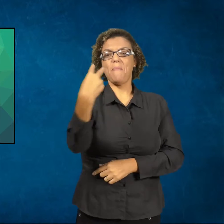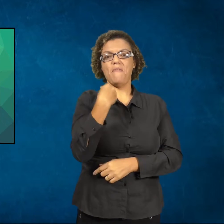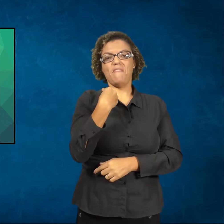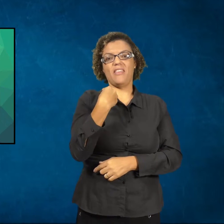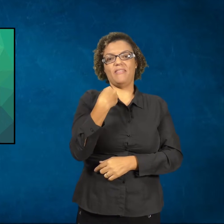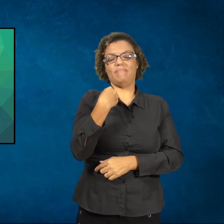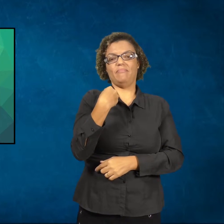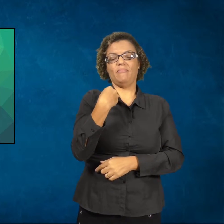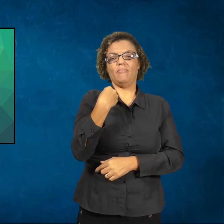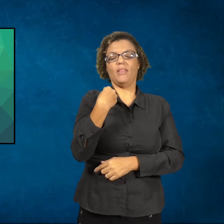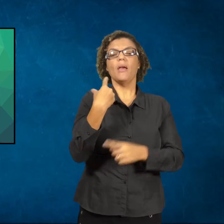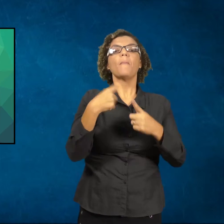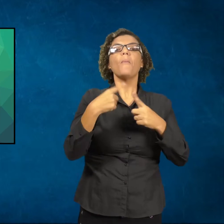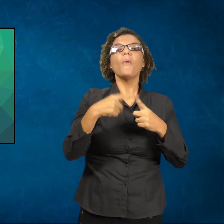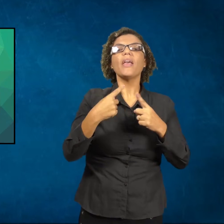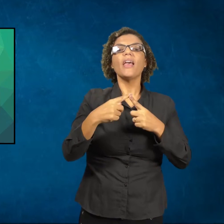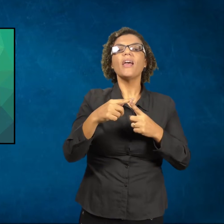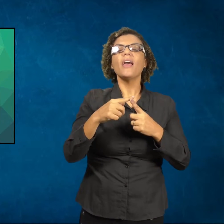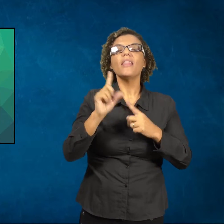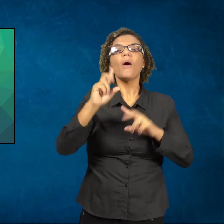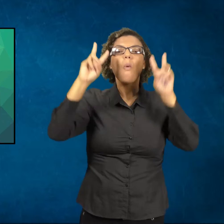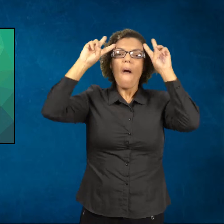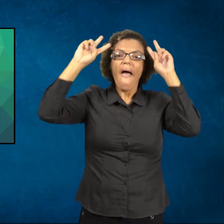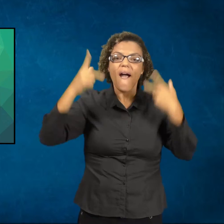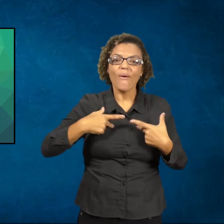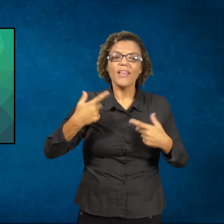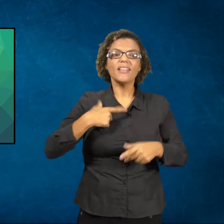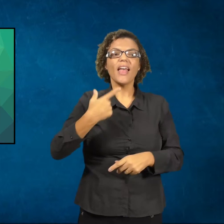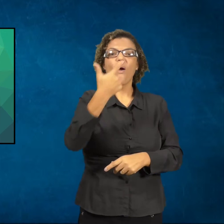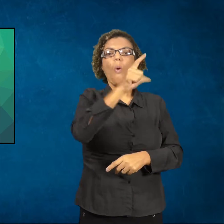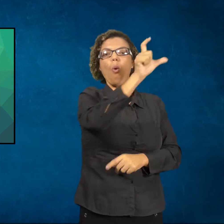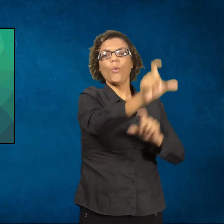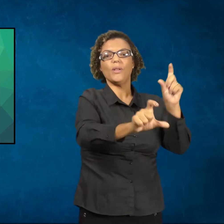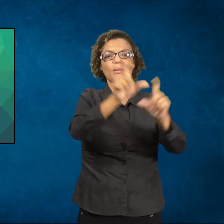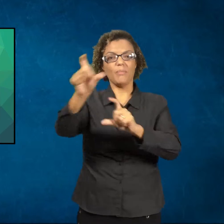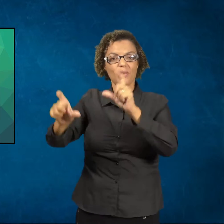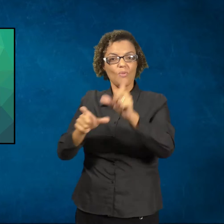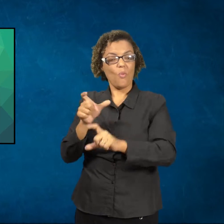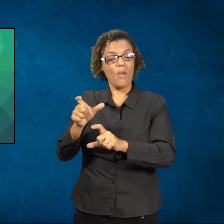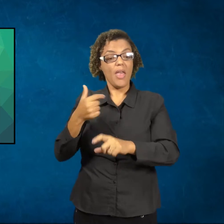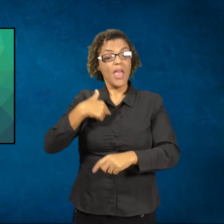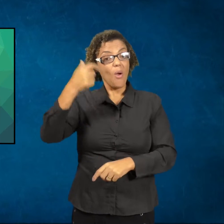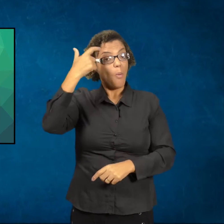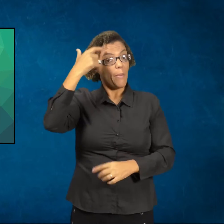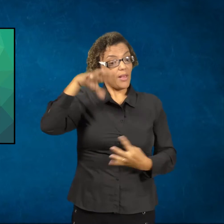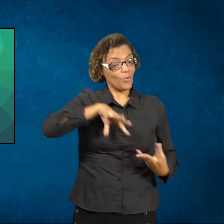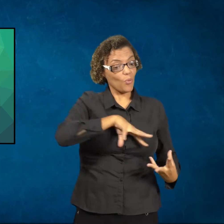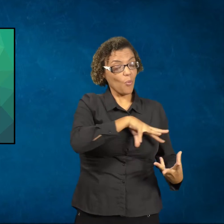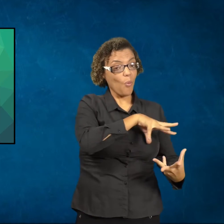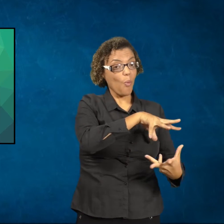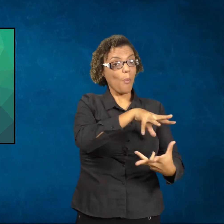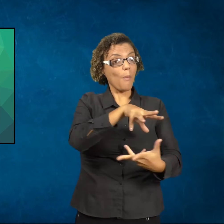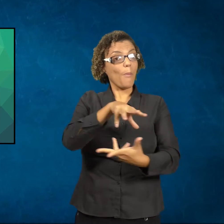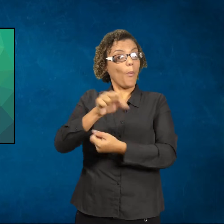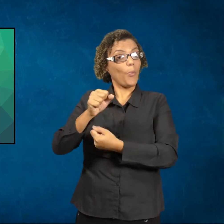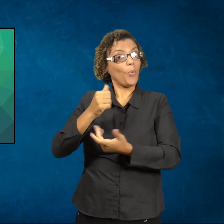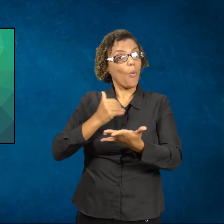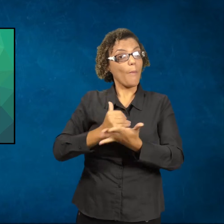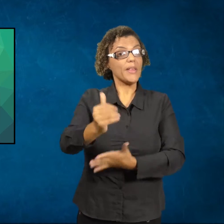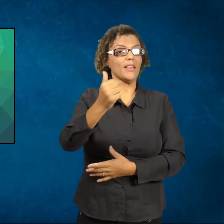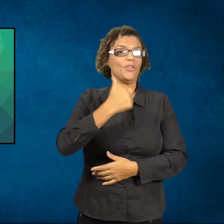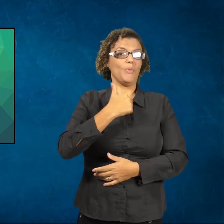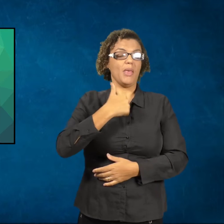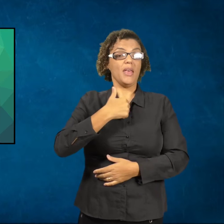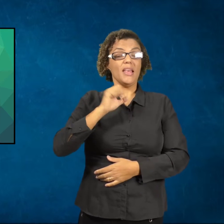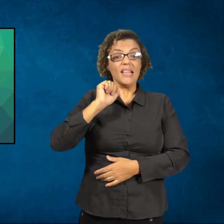vê. Isso é tipicamente uma ação de pensar o mundo a partir de si, porque ela não vê, as outras pessoas não